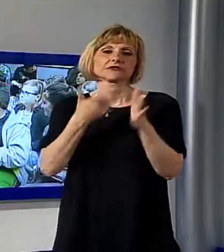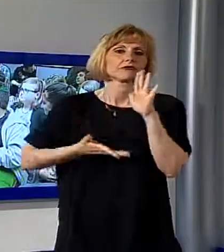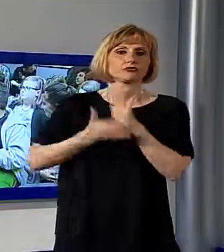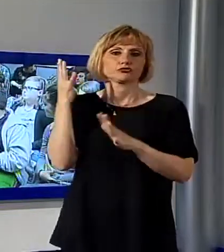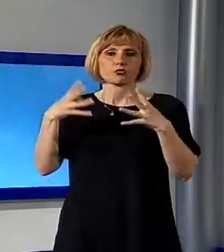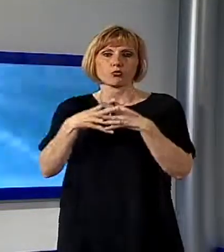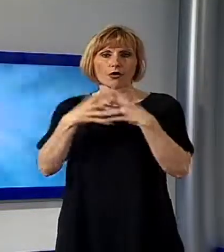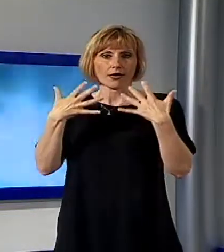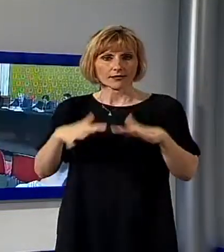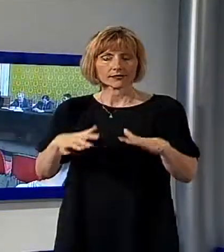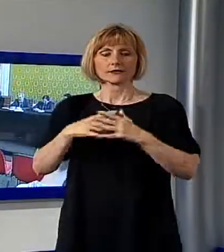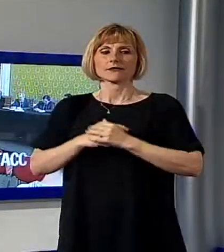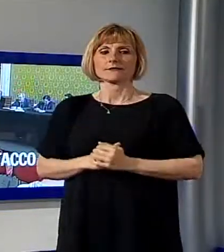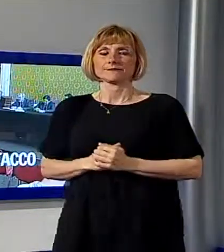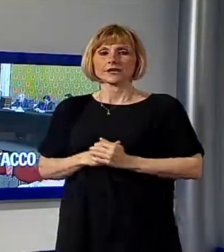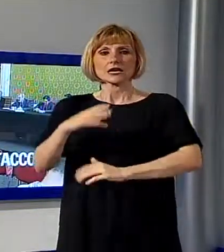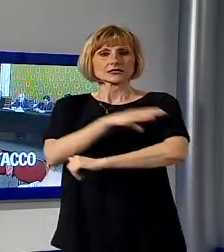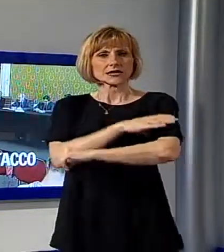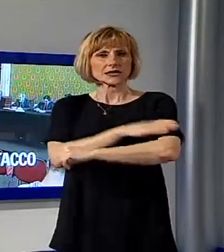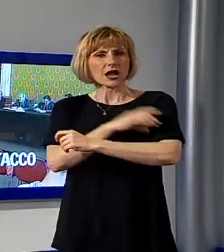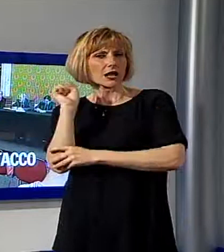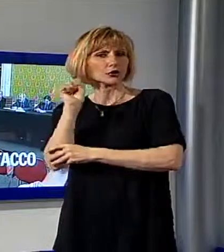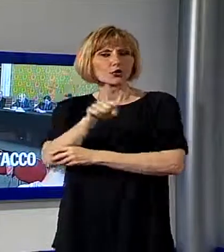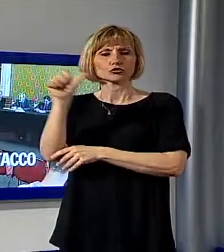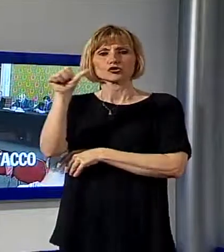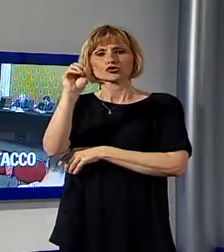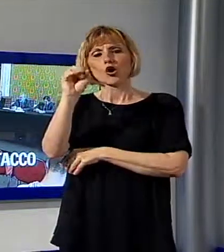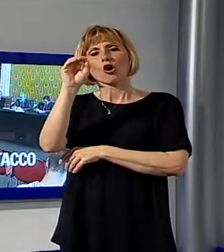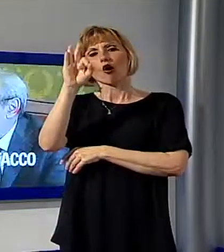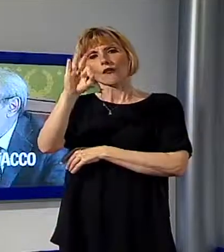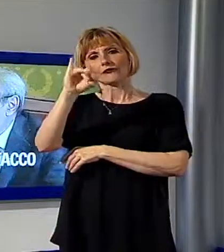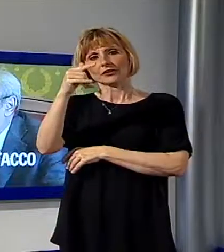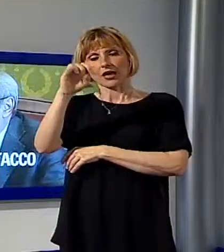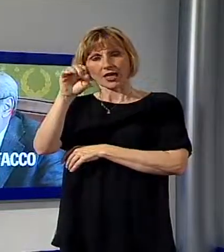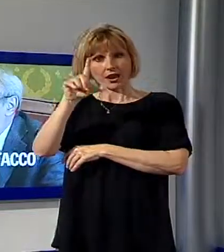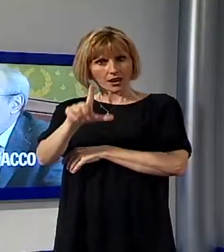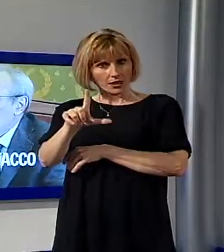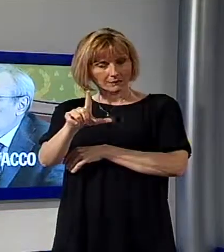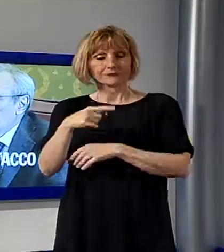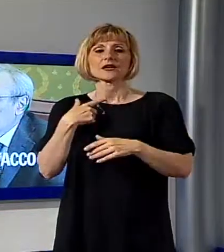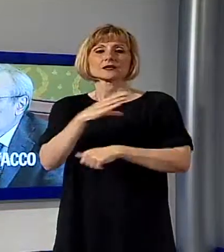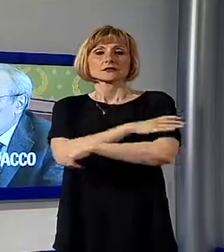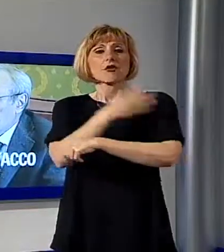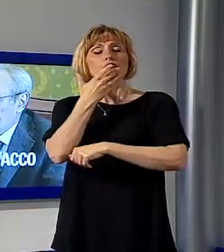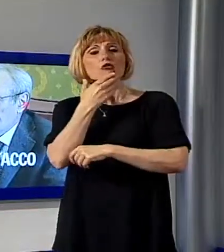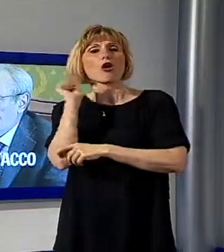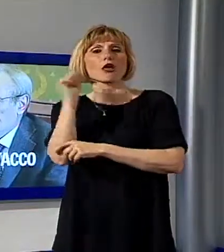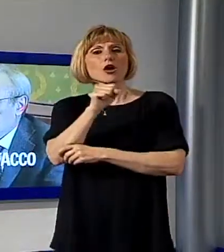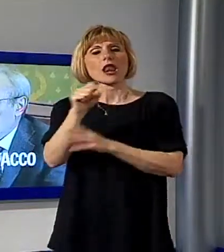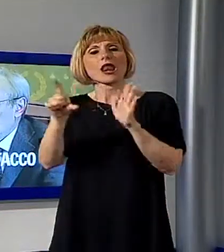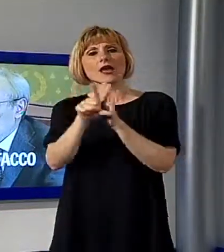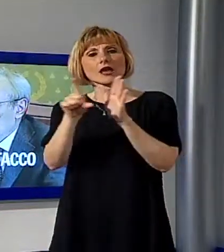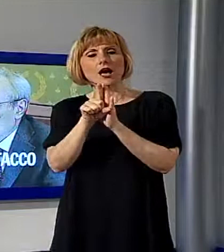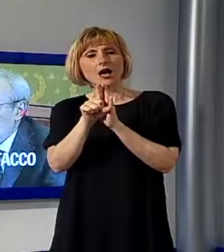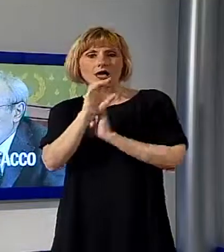guerre. Sindacati all'attacco della Sofidel, le organizzazioni sindacali promettono anche azioni legali contro